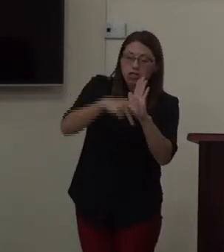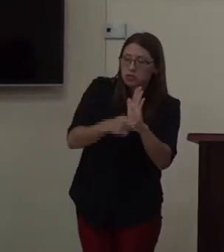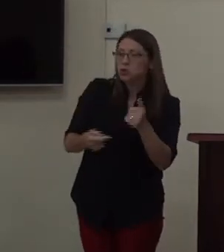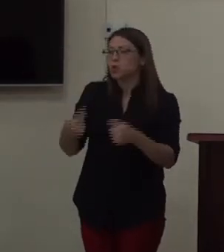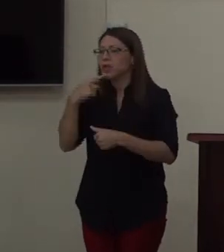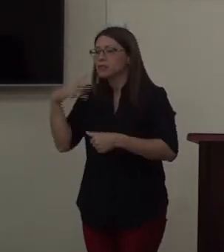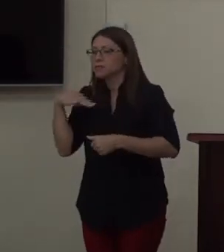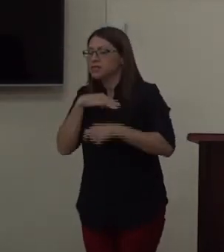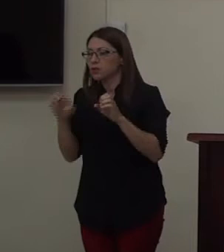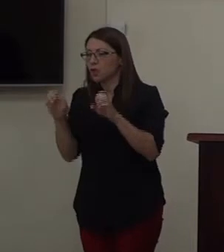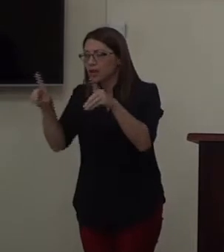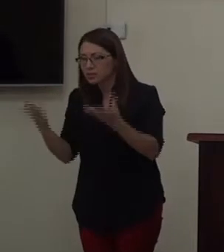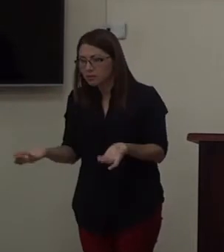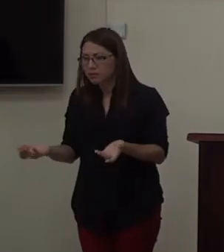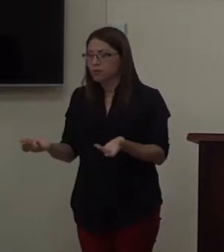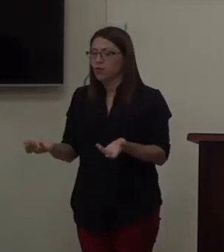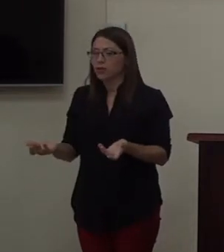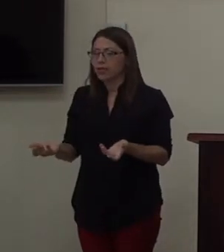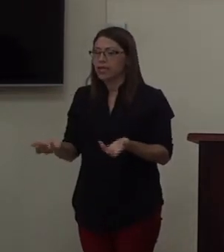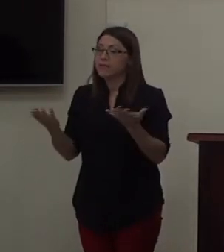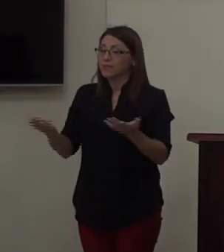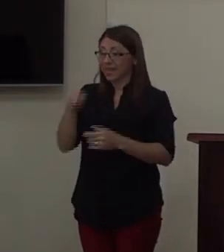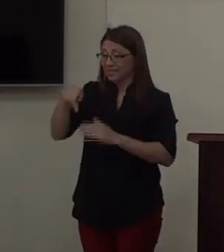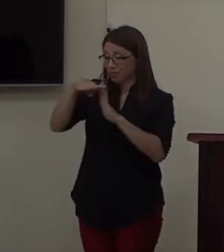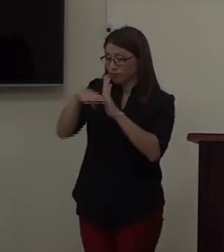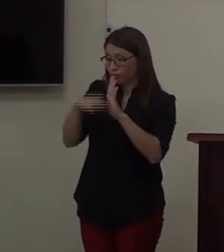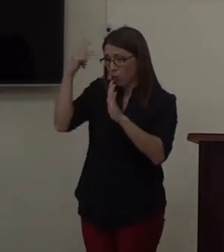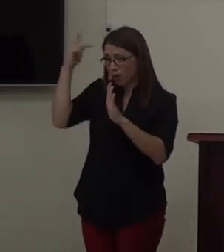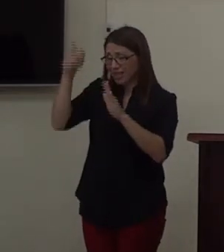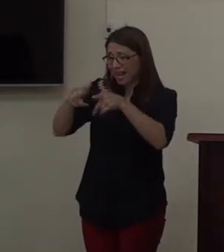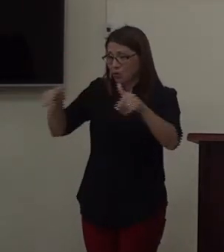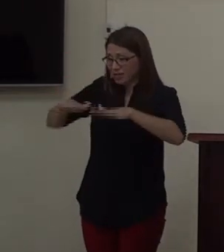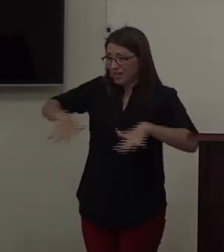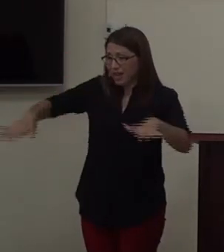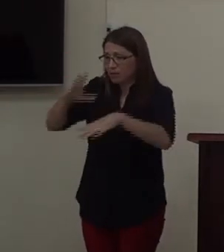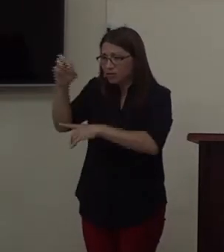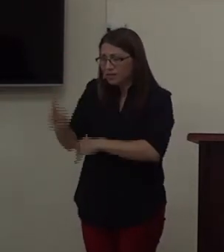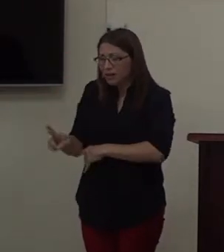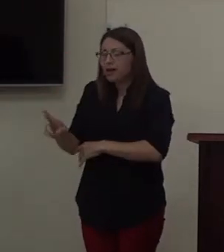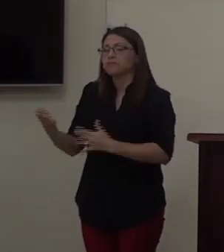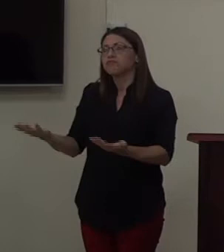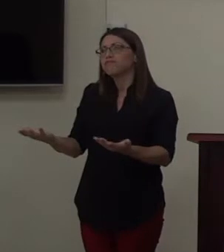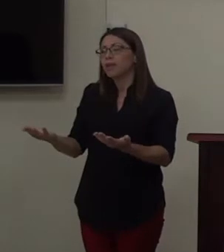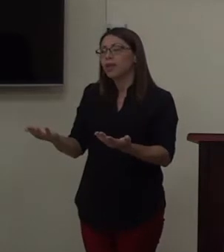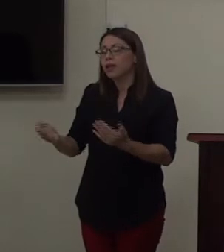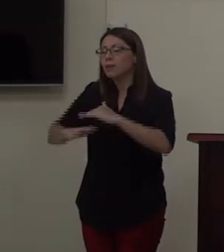el Ministerio de Educación. Y esa política lingüística en Costa Rica, básicamente,